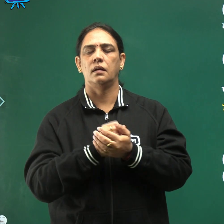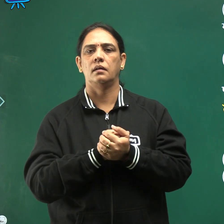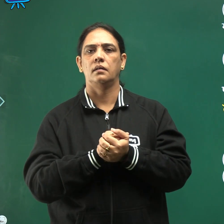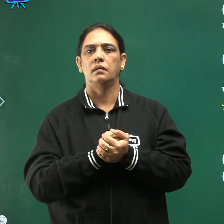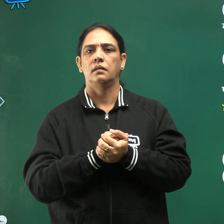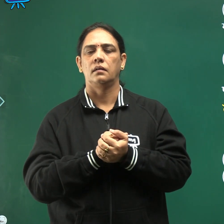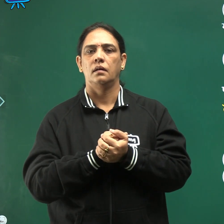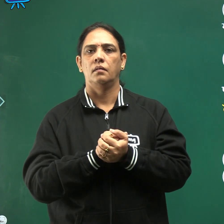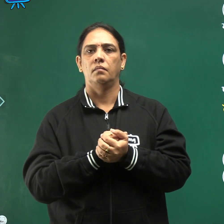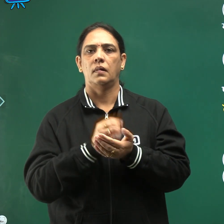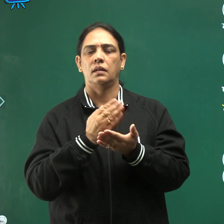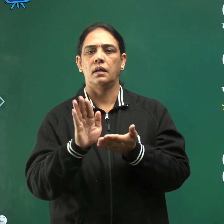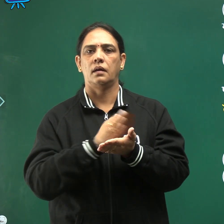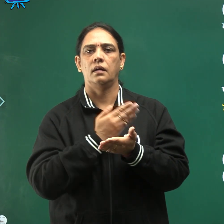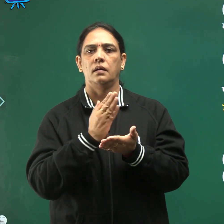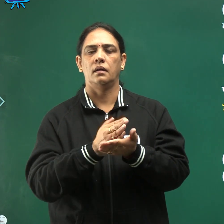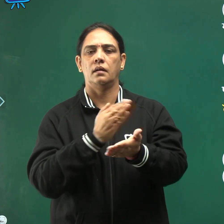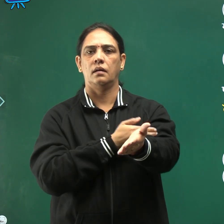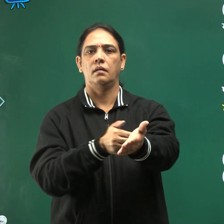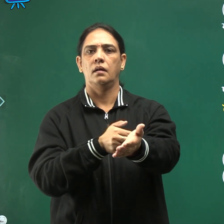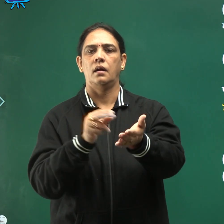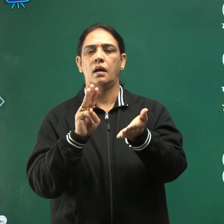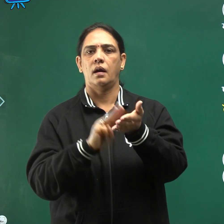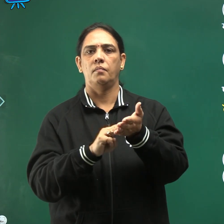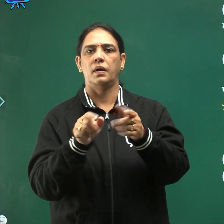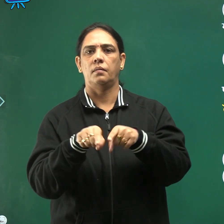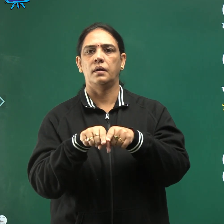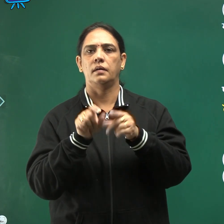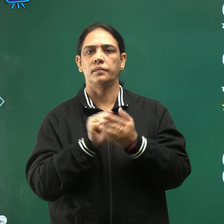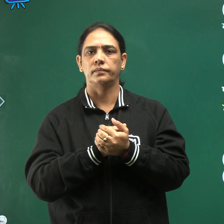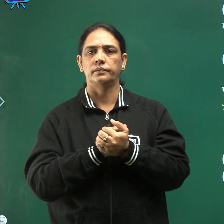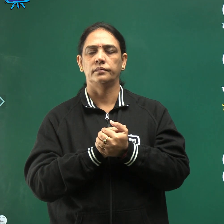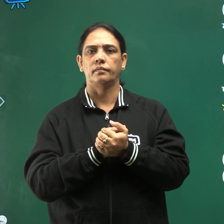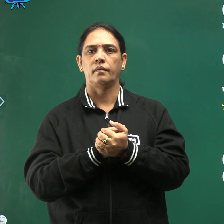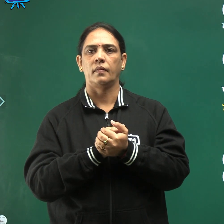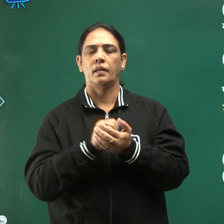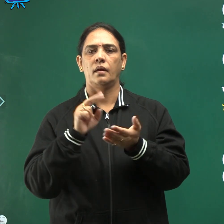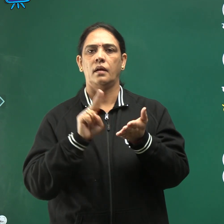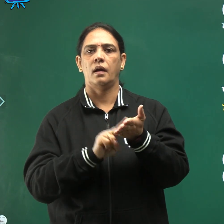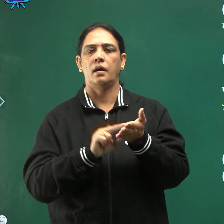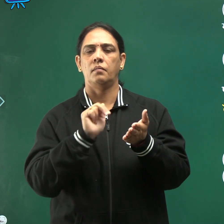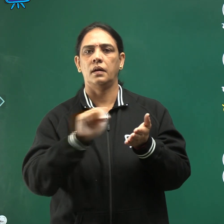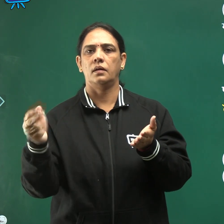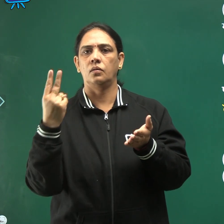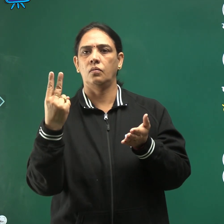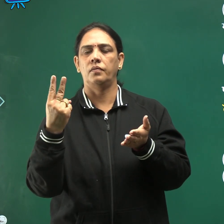माध्यक m बराबर n/2वें पद